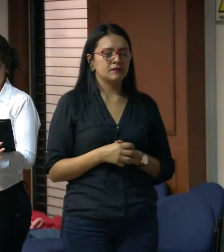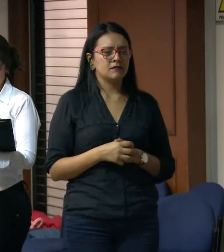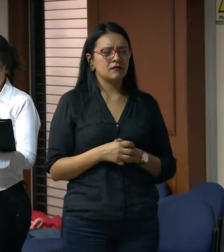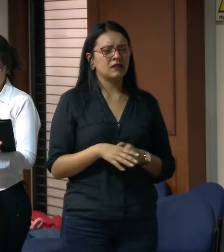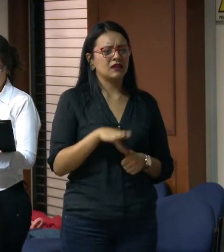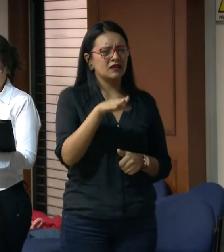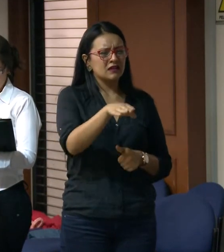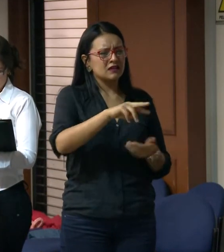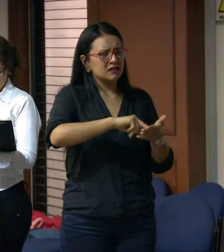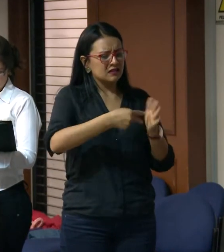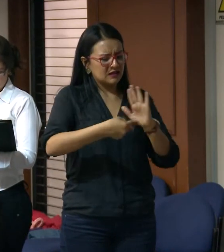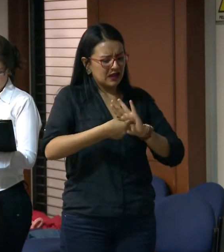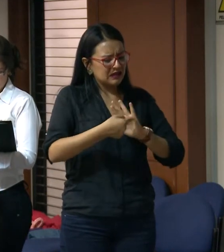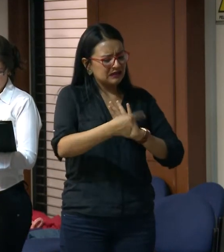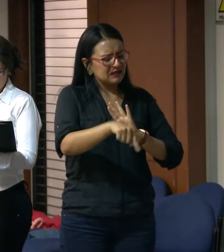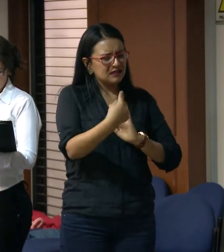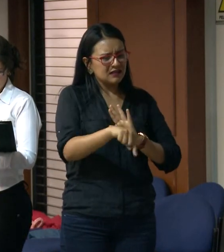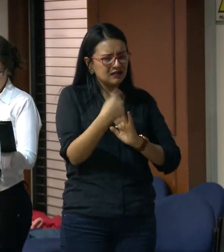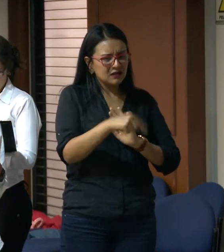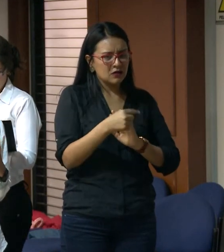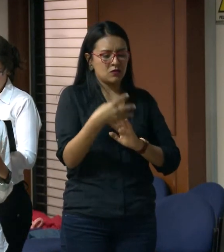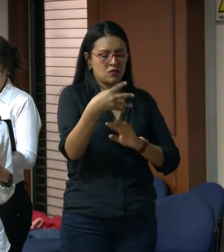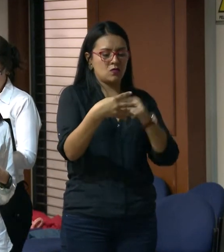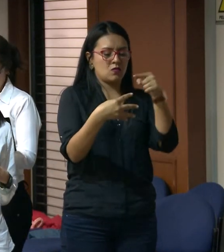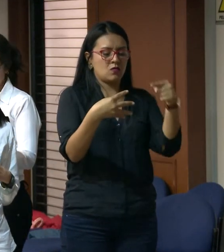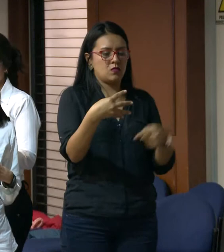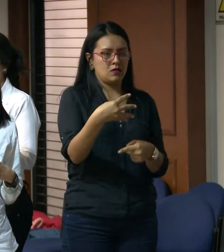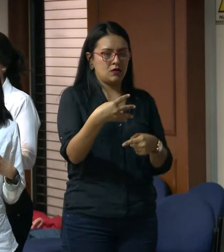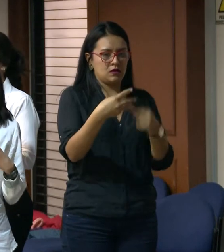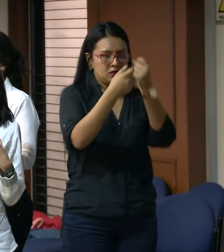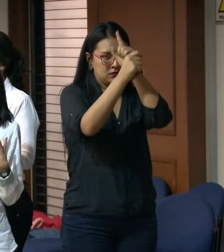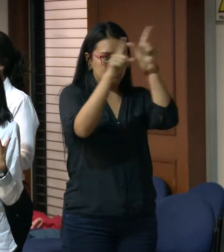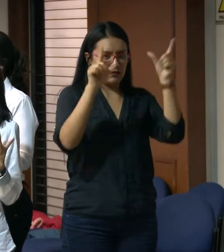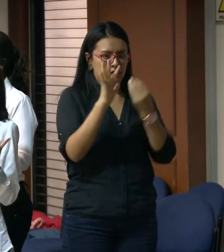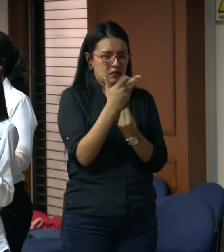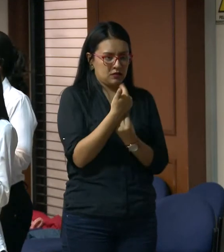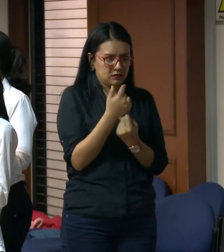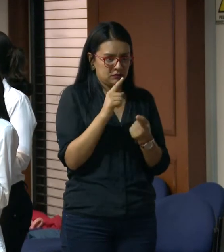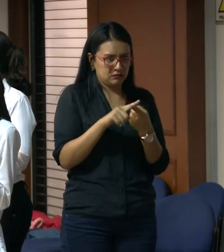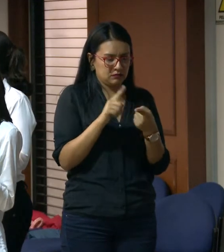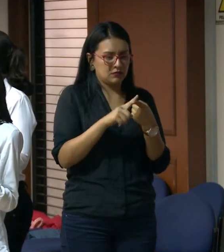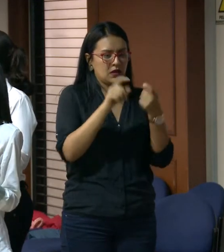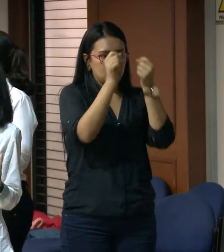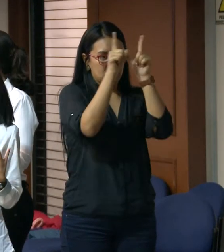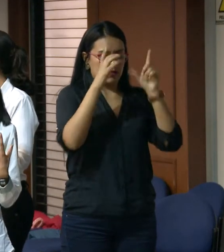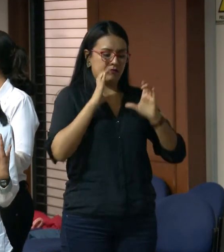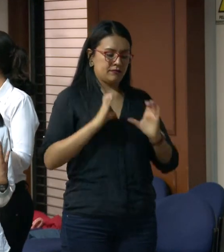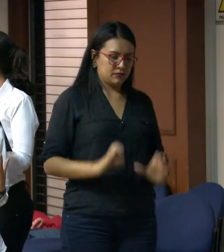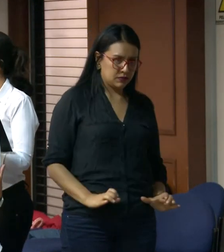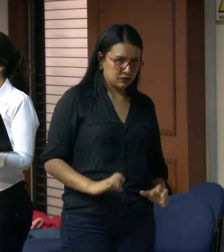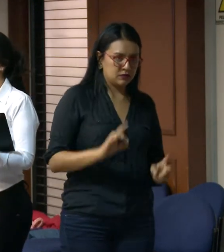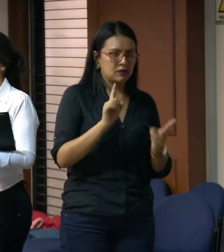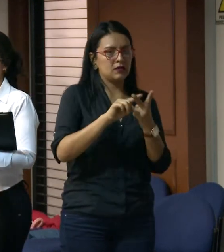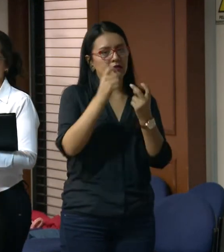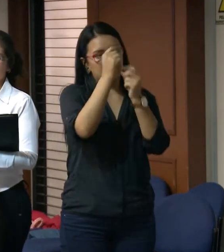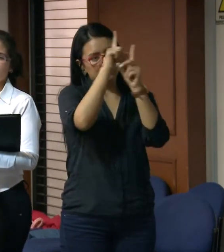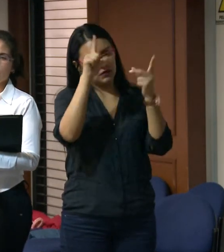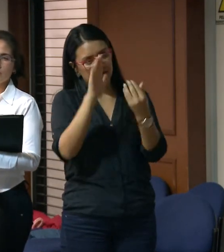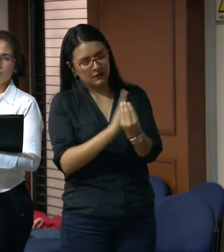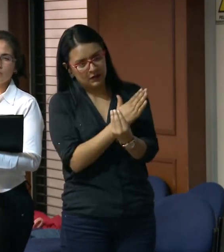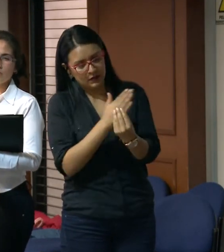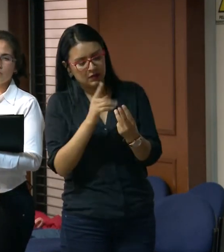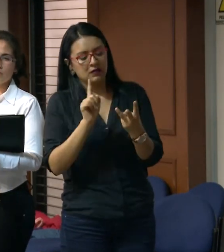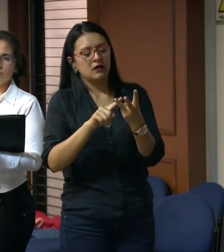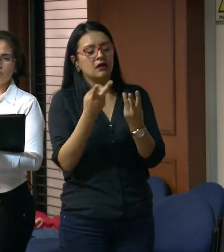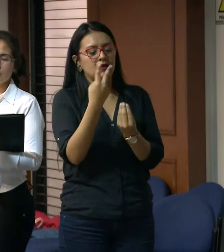esta definición también encontramos los cuatro lenguajes artísticos, como son el lenguaje corporal, el lenguaje musical, el lenguaje de las